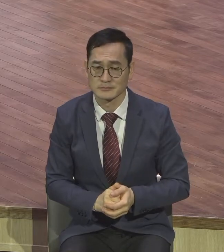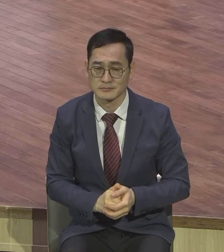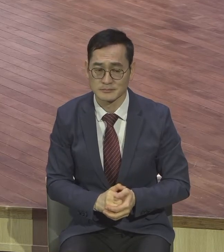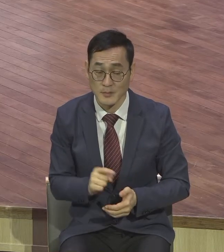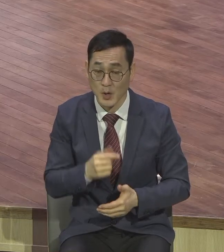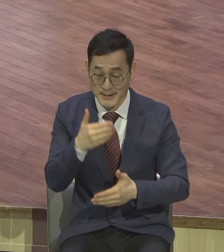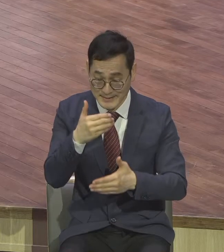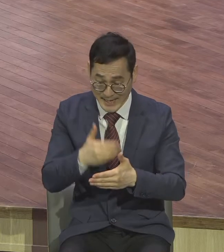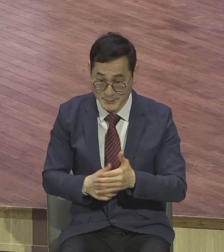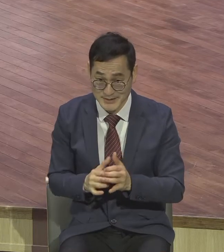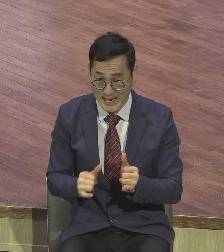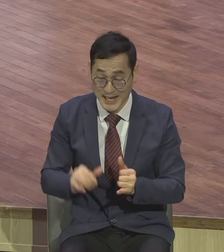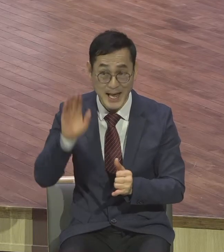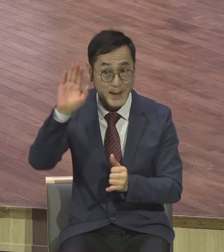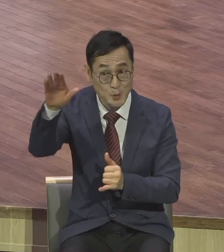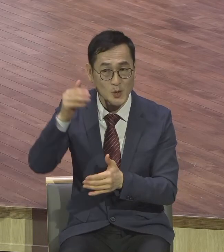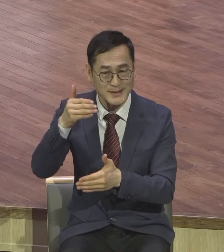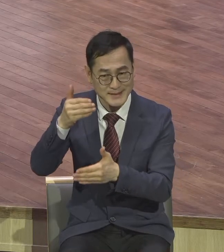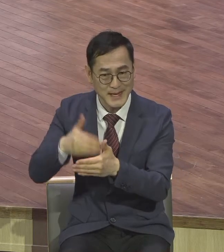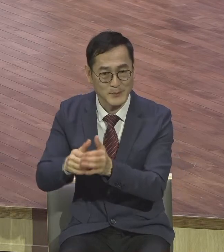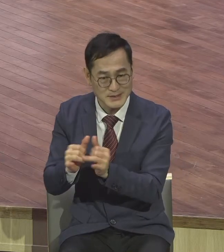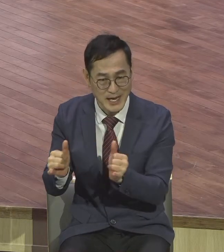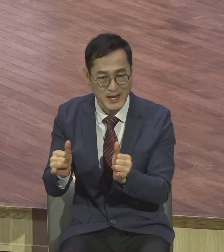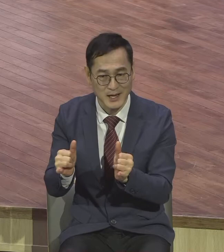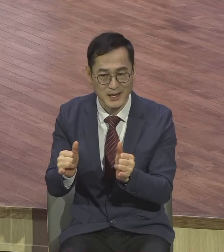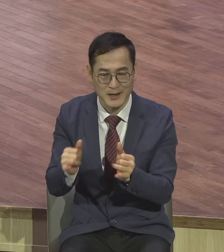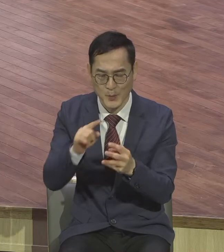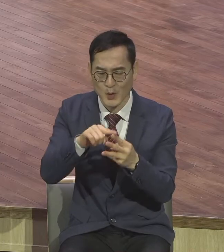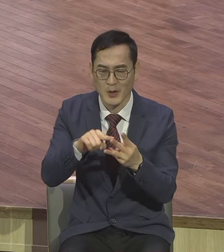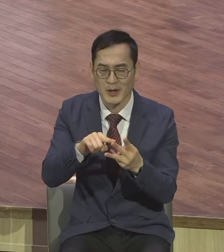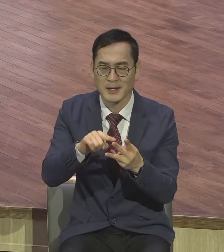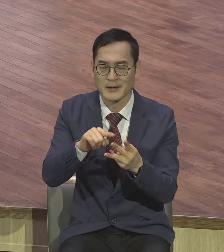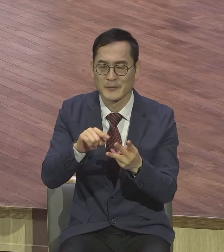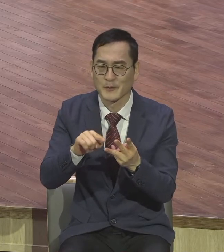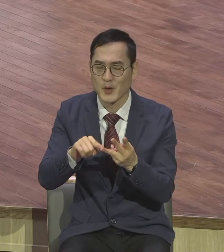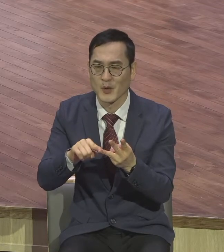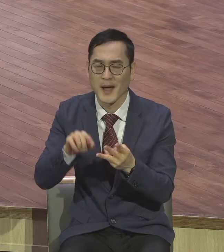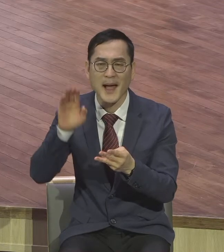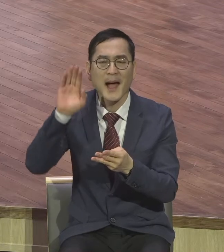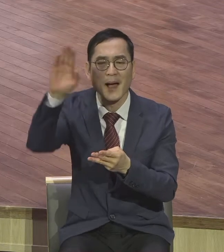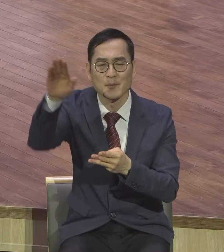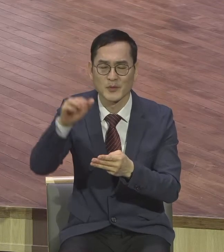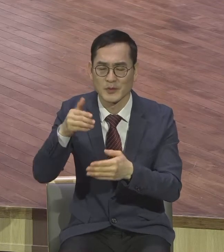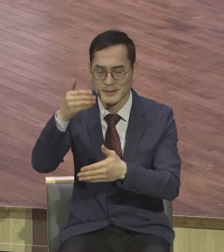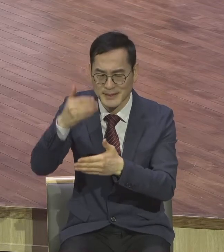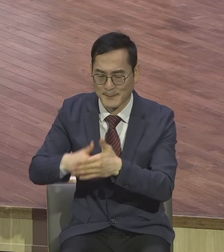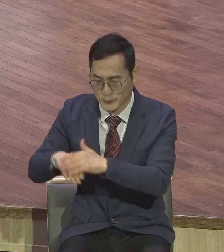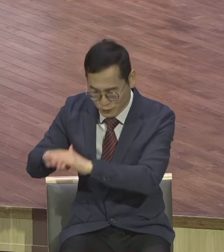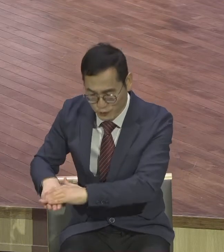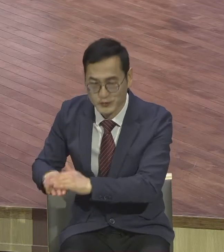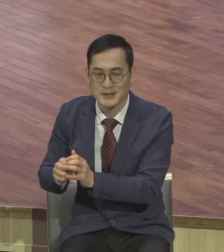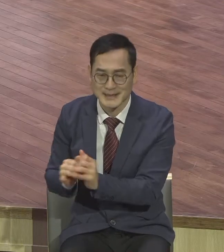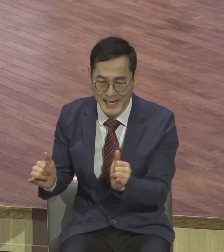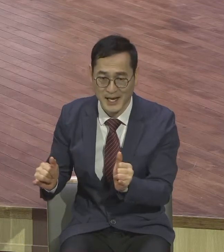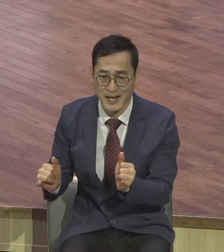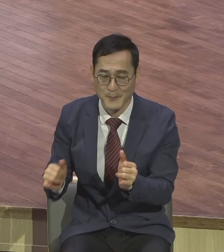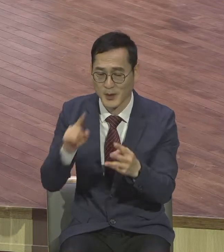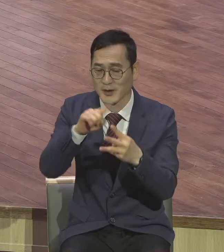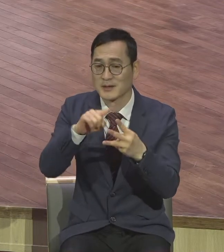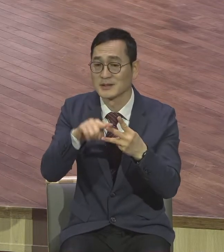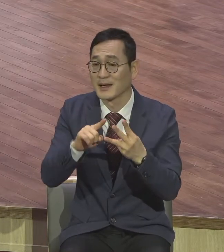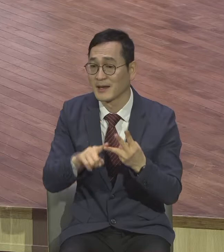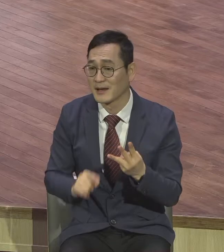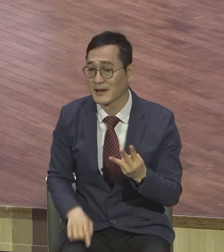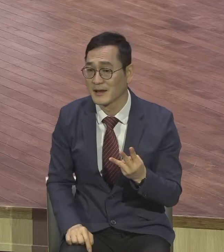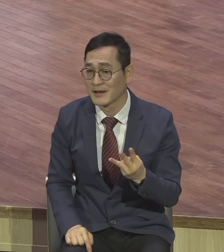남을자 남는자 남길자 언약을 남길자 자기로 우리가